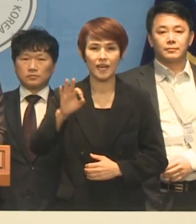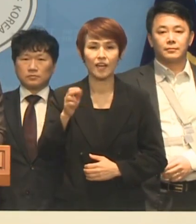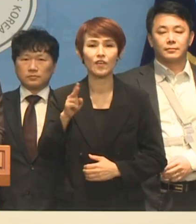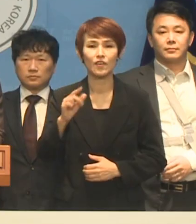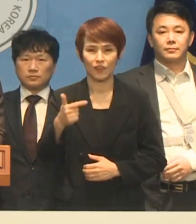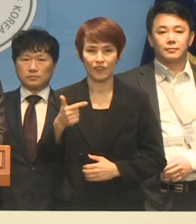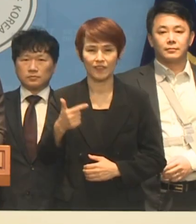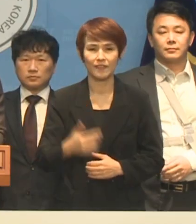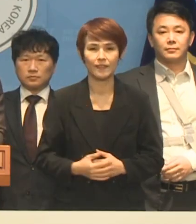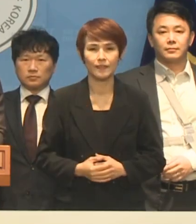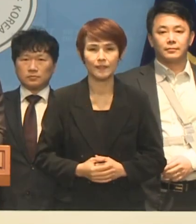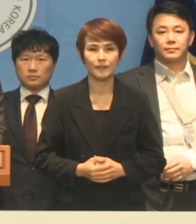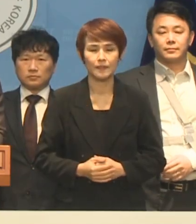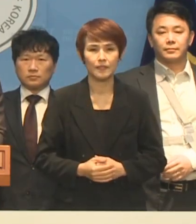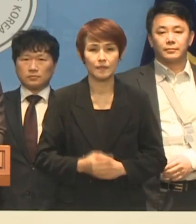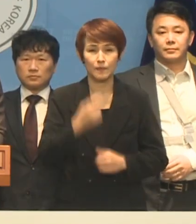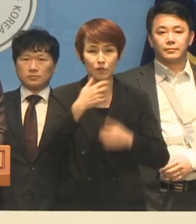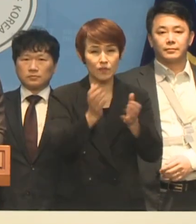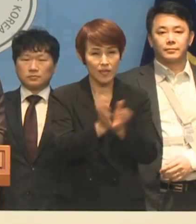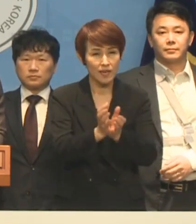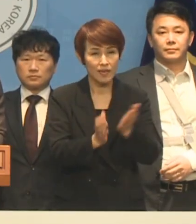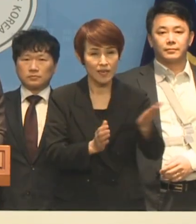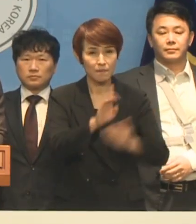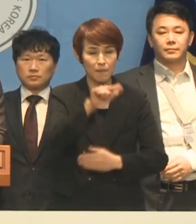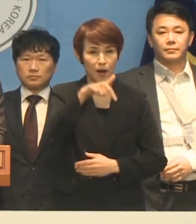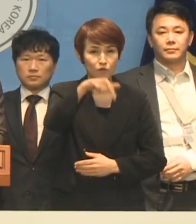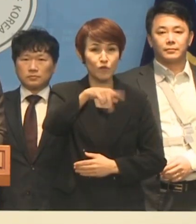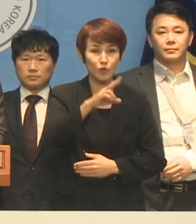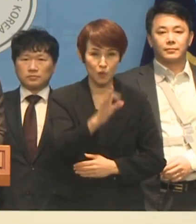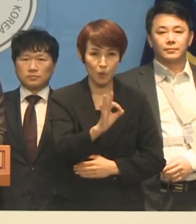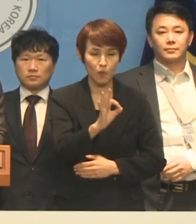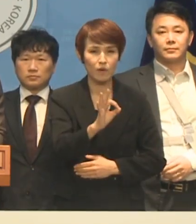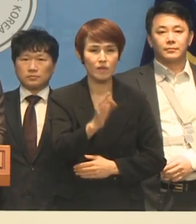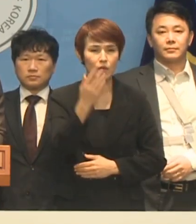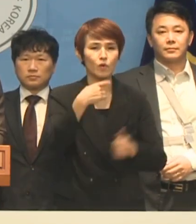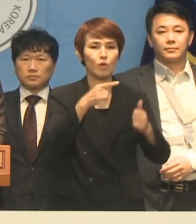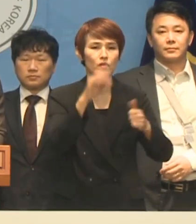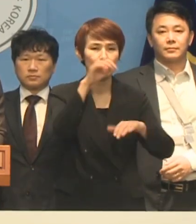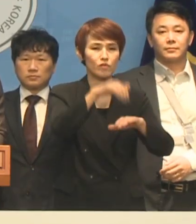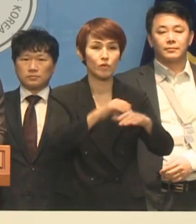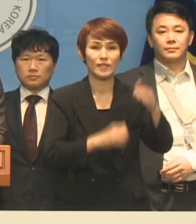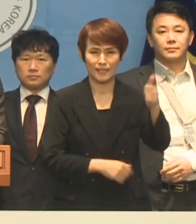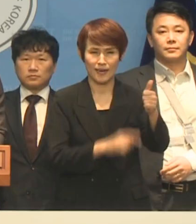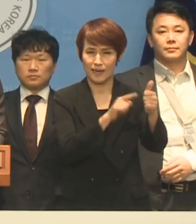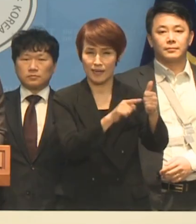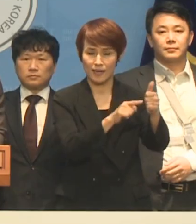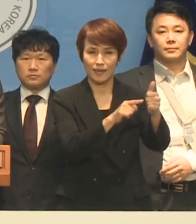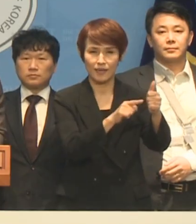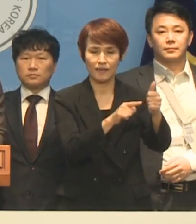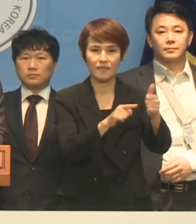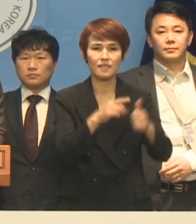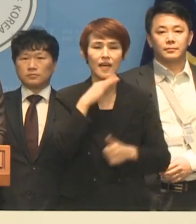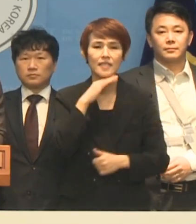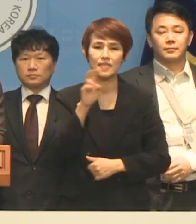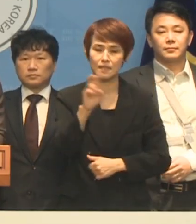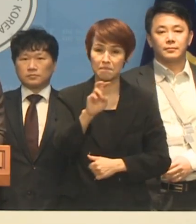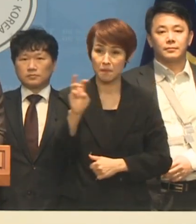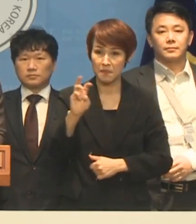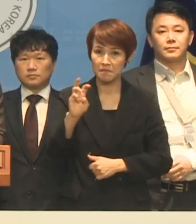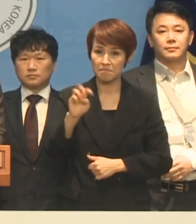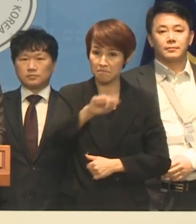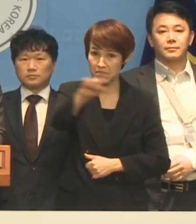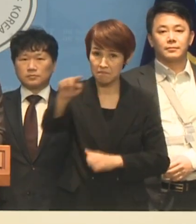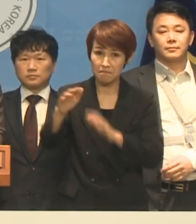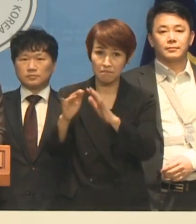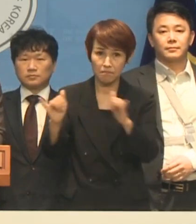박상현입니다. 더불어민주당 박구용 전 교육연수원장이 2030 세대를 향해